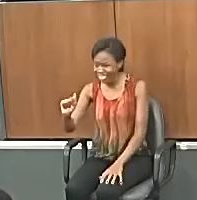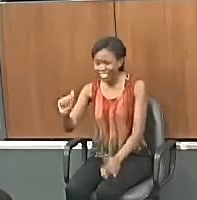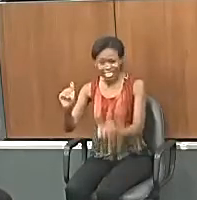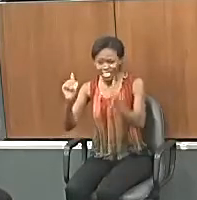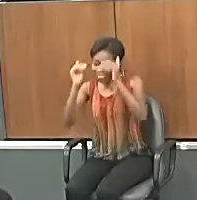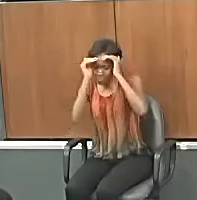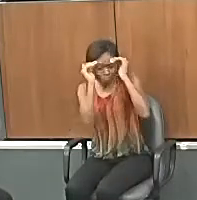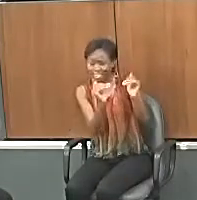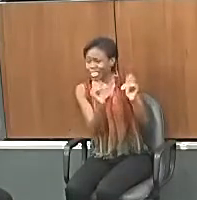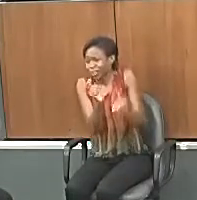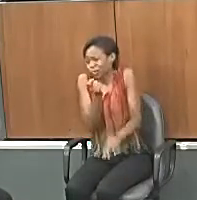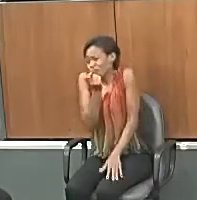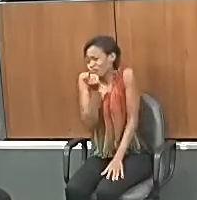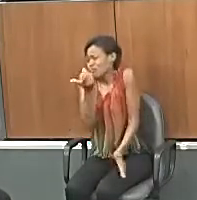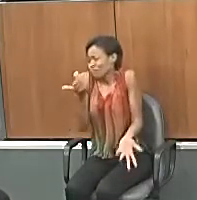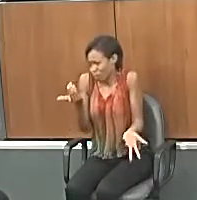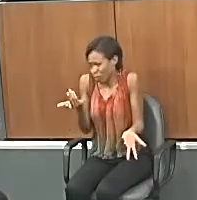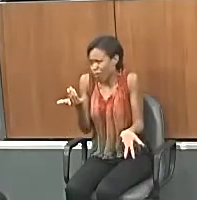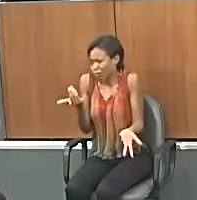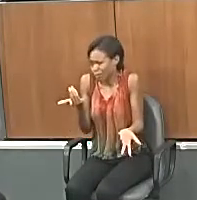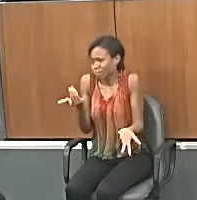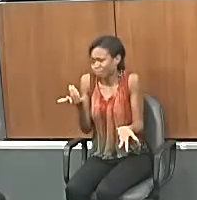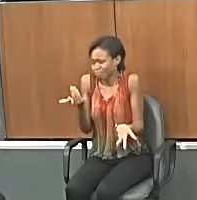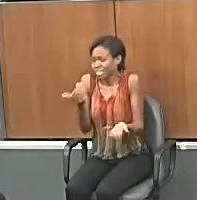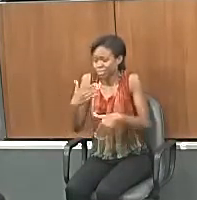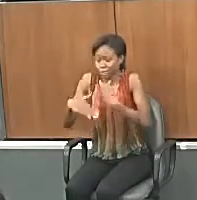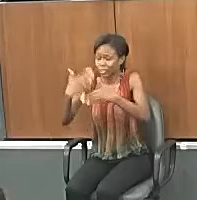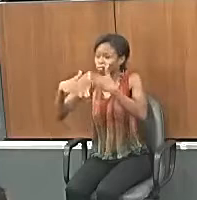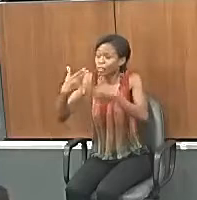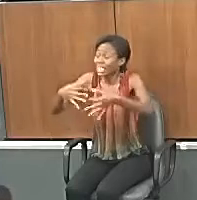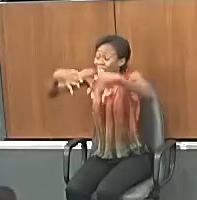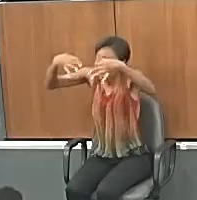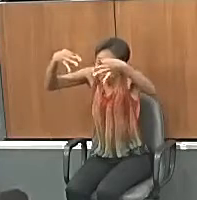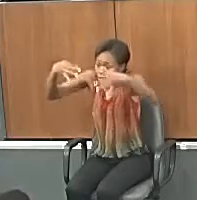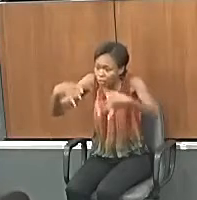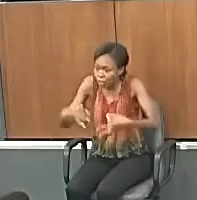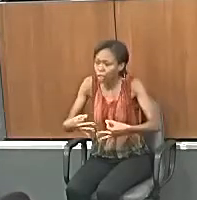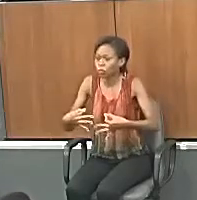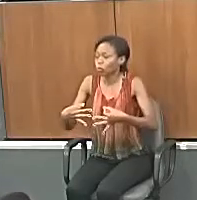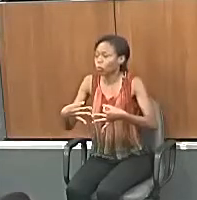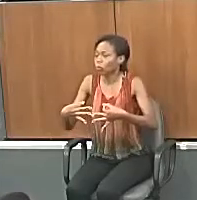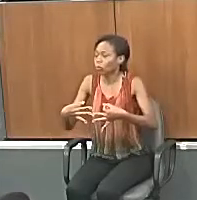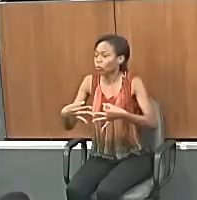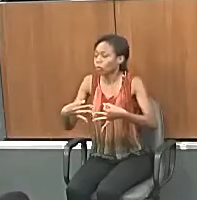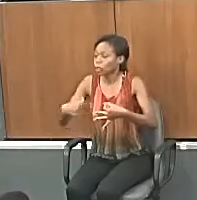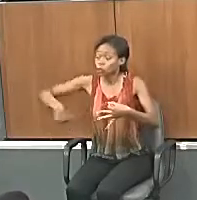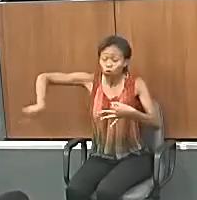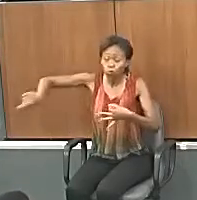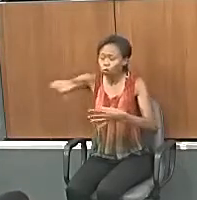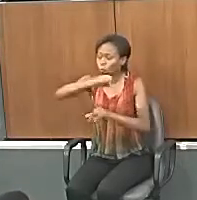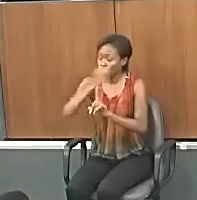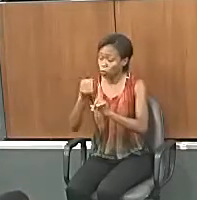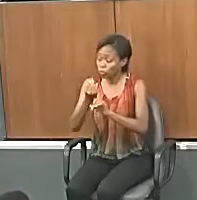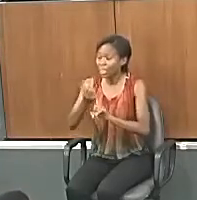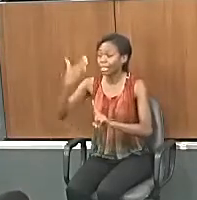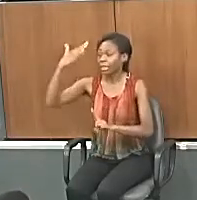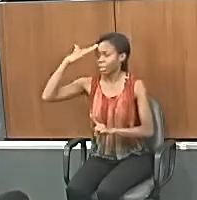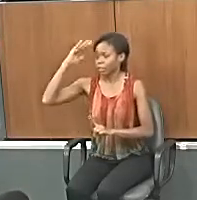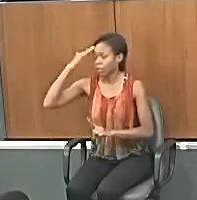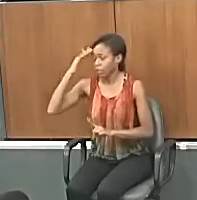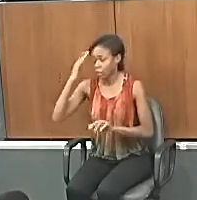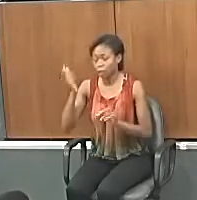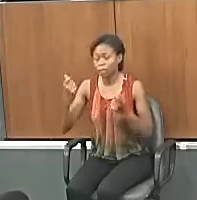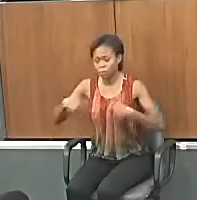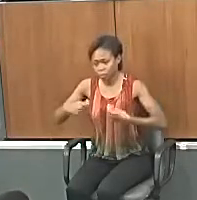ainda mais avançada da forma como é correta da forma como todos entendem que tem que ser é as pessoas que